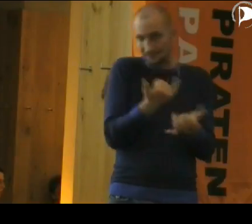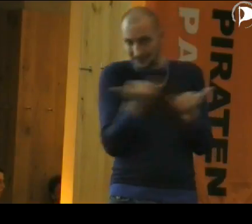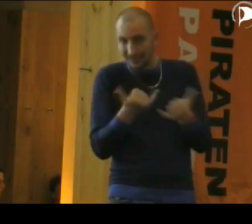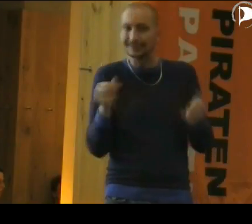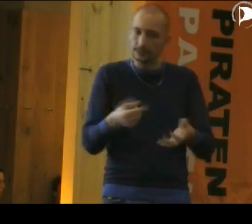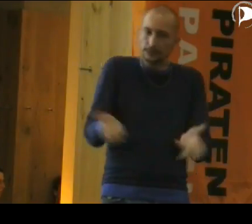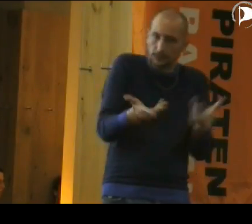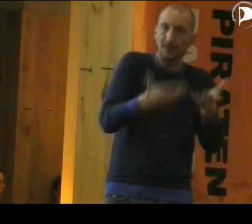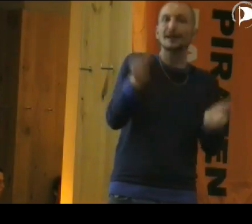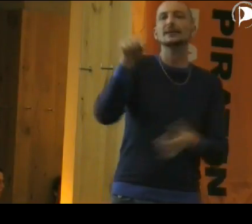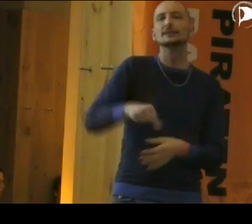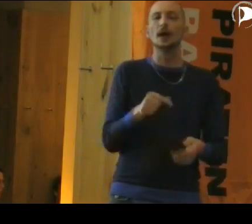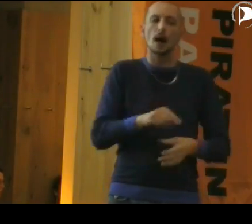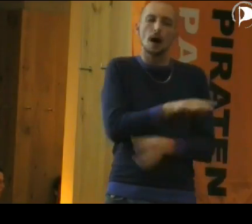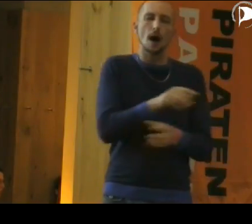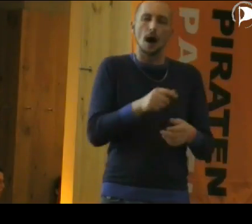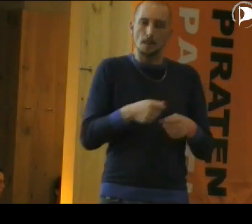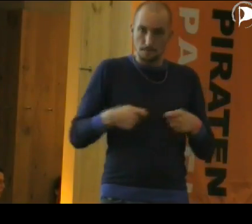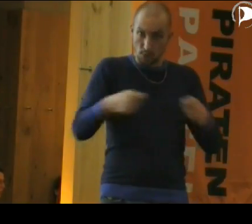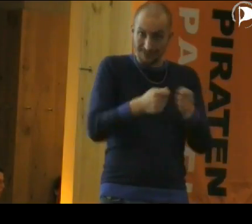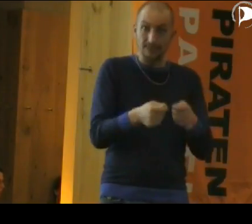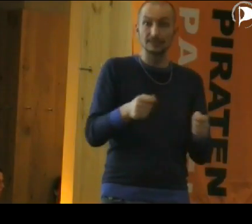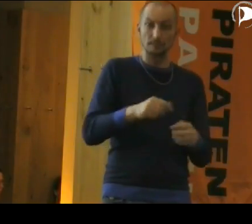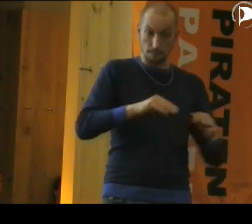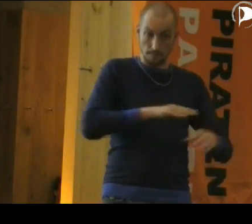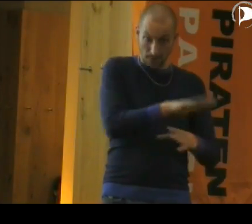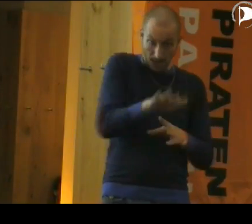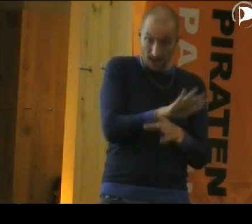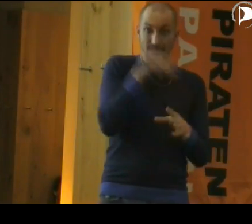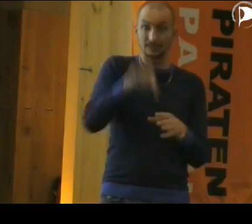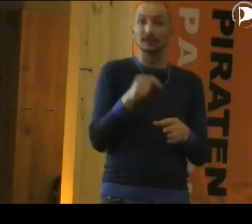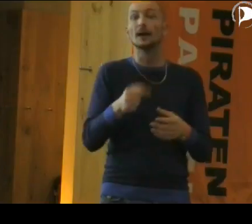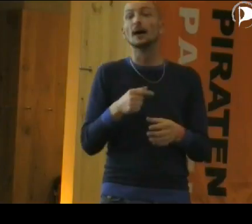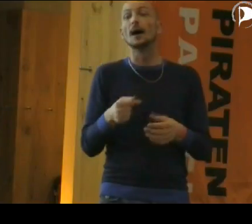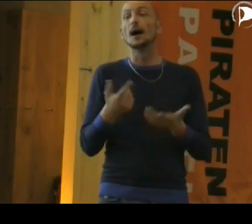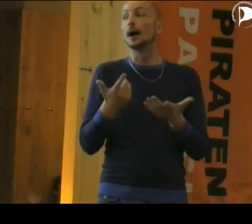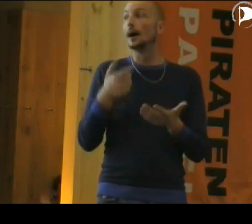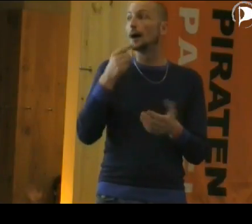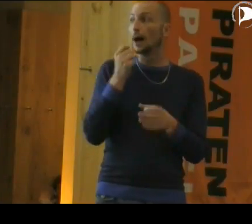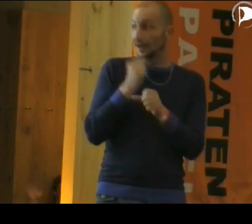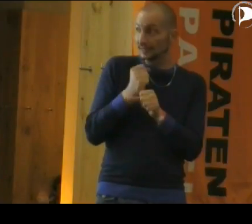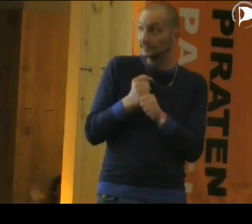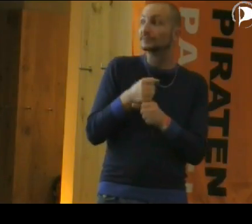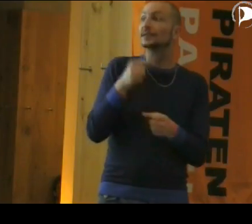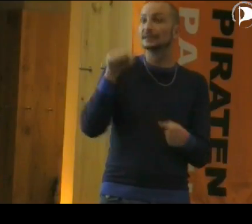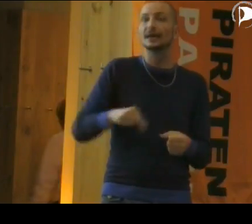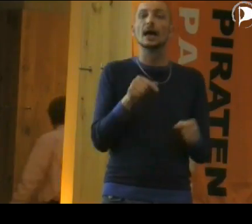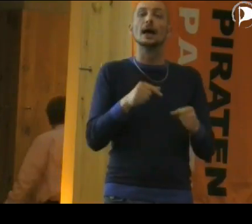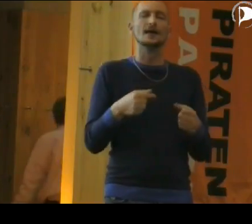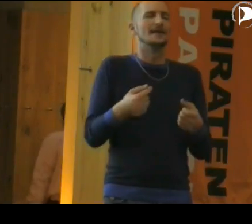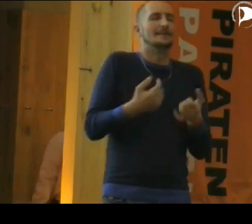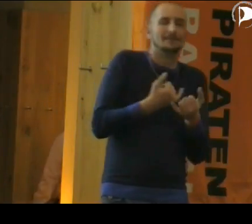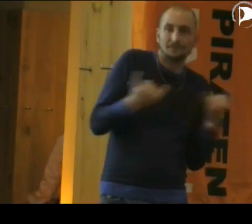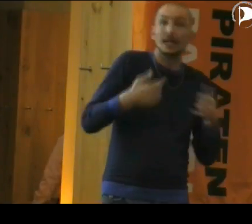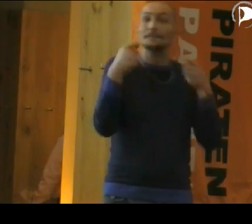und auf bundesebene zusammenzuarbeiten und apparaten und ein einheitliches konzept dafür gibt für unsere lieder verwaltung läuft und